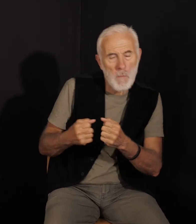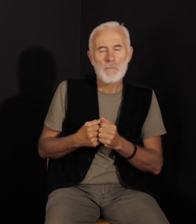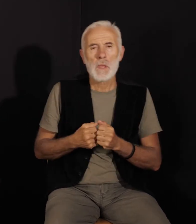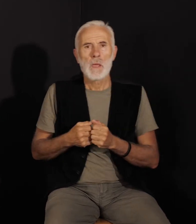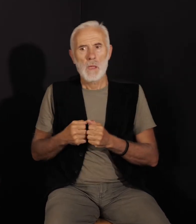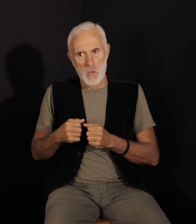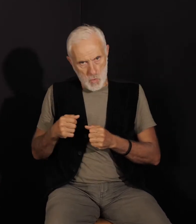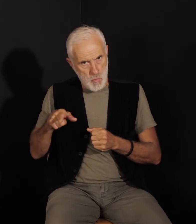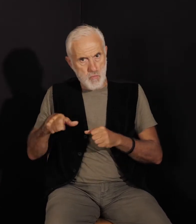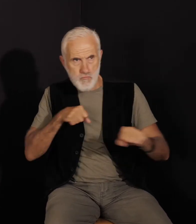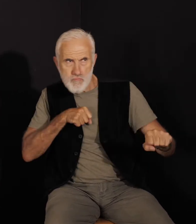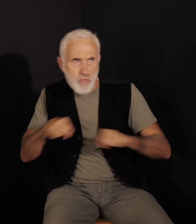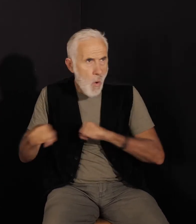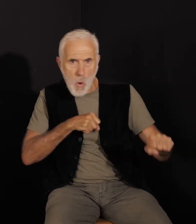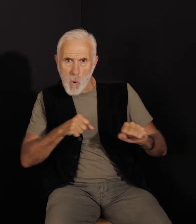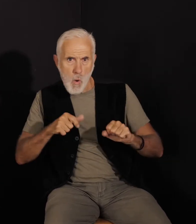tous ces mouvements.